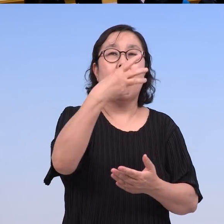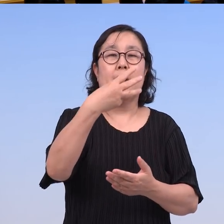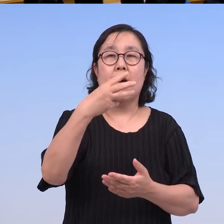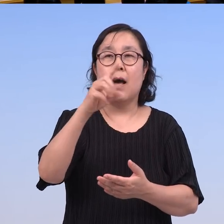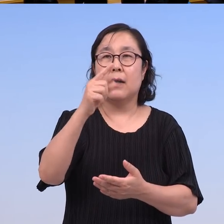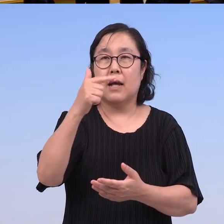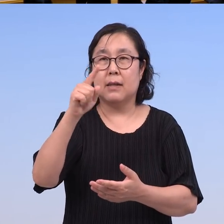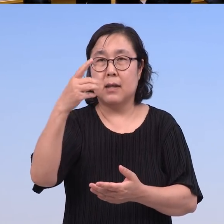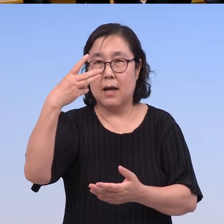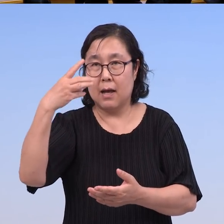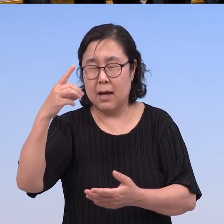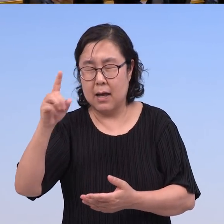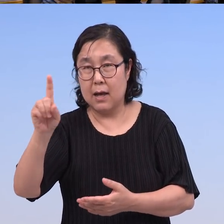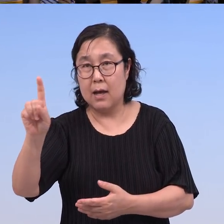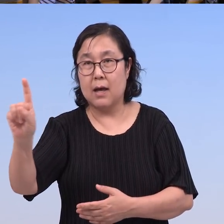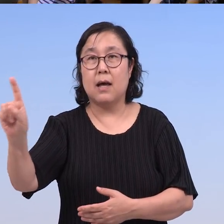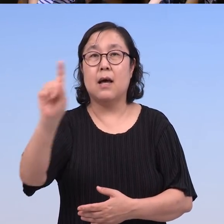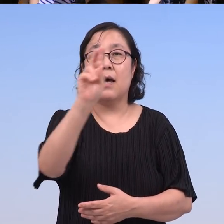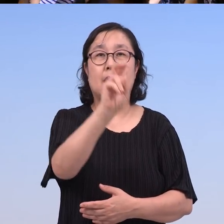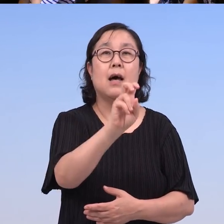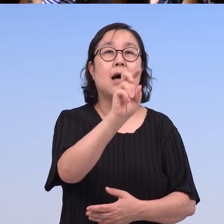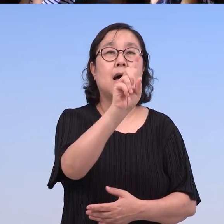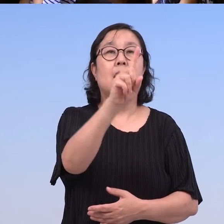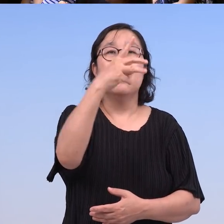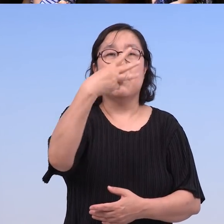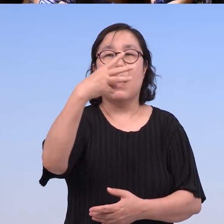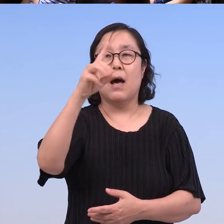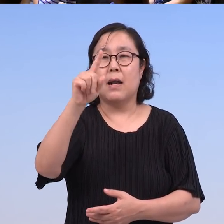마라나타 마라나타.